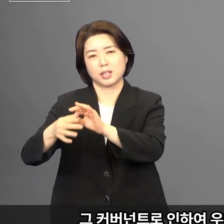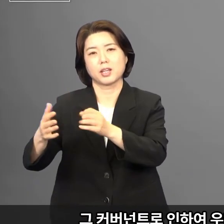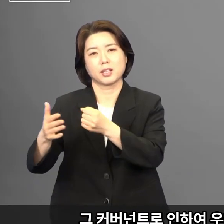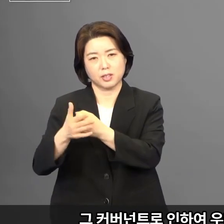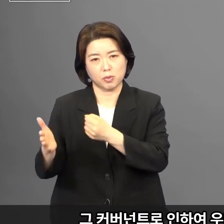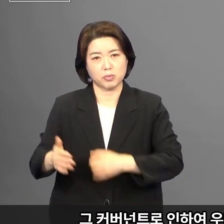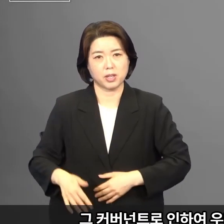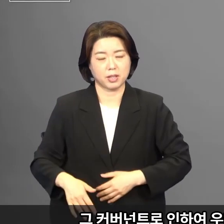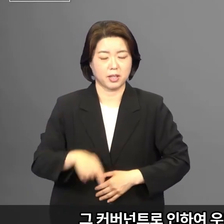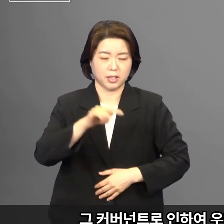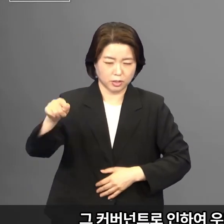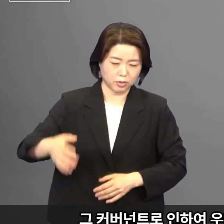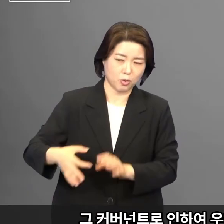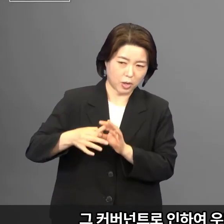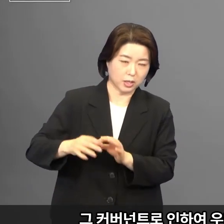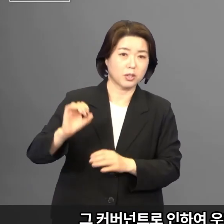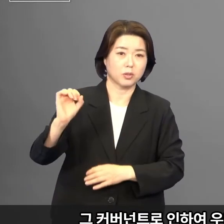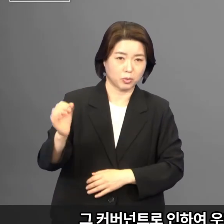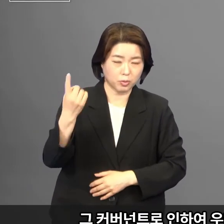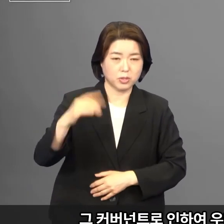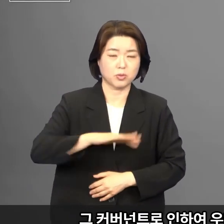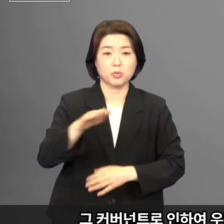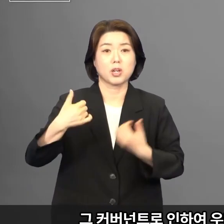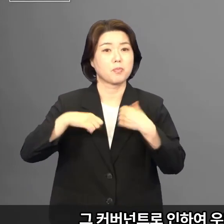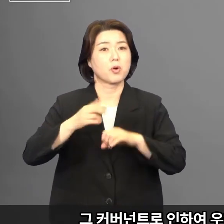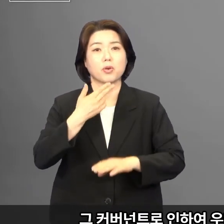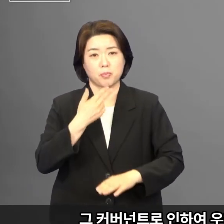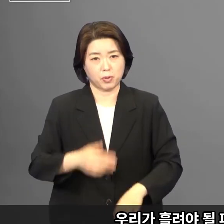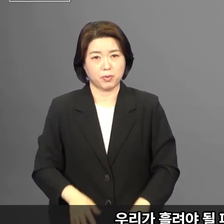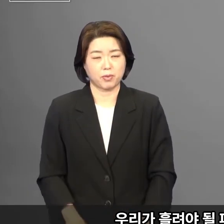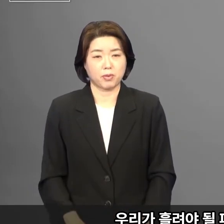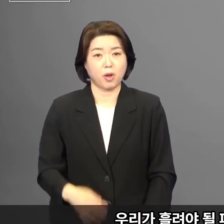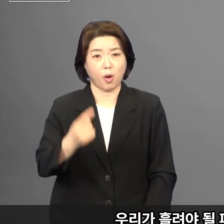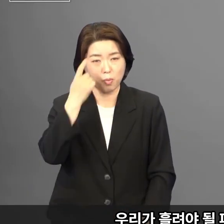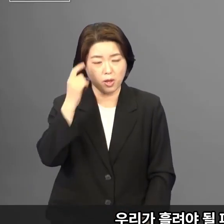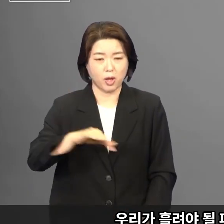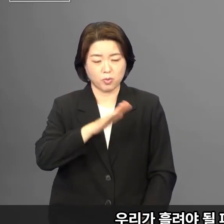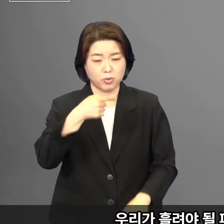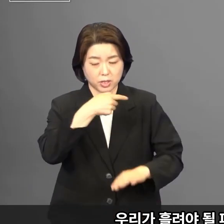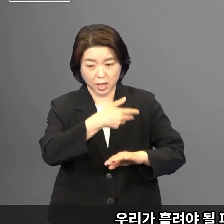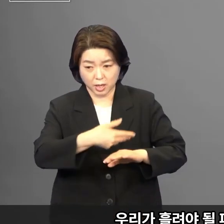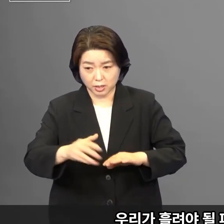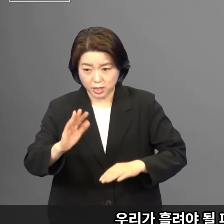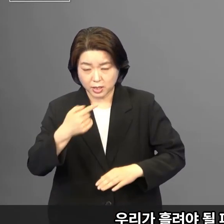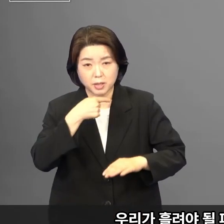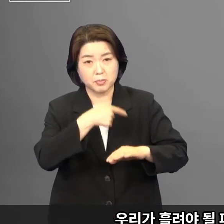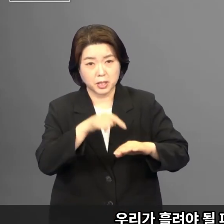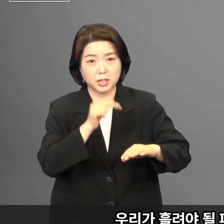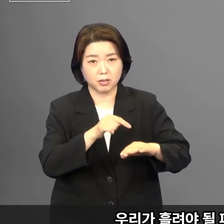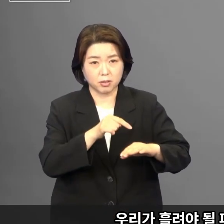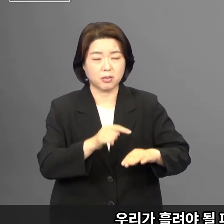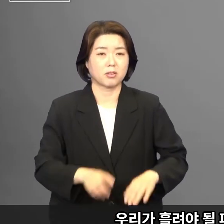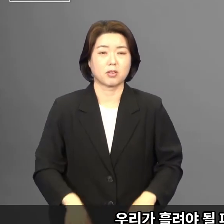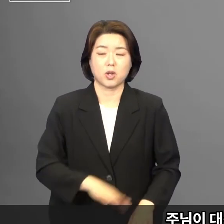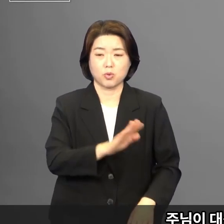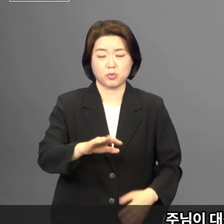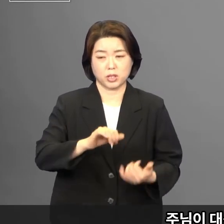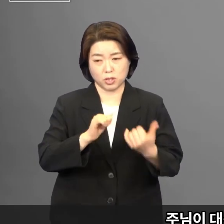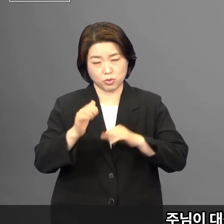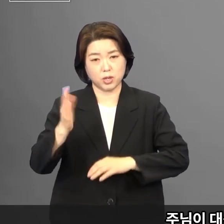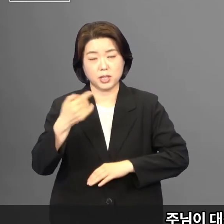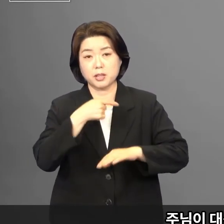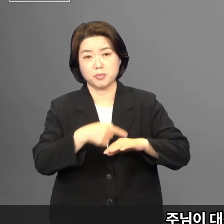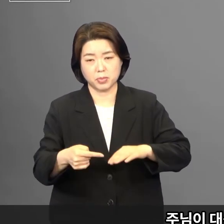그 커버넌트로 인하여 우리를 포기하지 않다라고. 왜요? 우리가 흘려야 될 피, 우리가 죽어야 될 피를